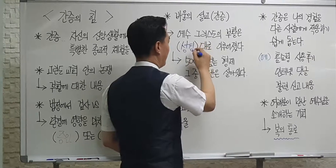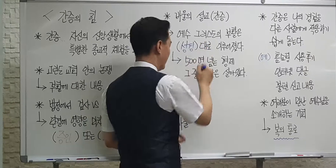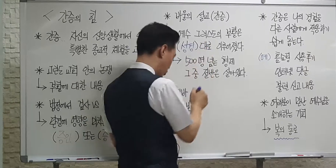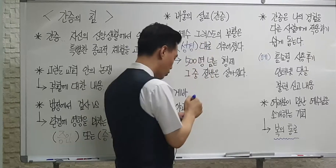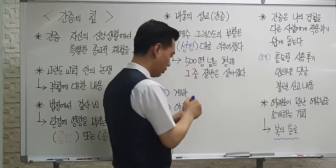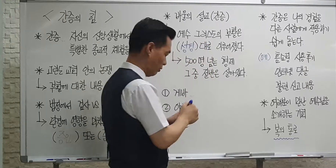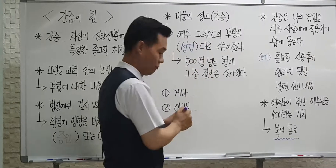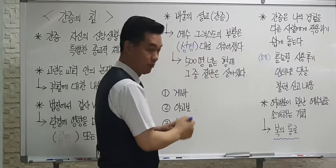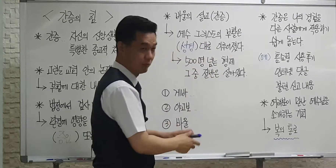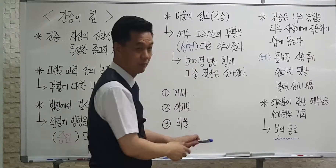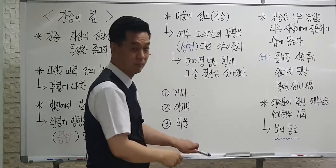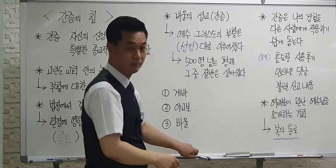성경